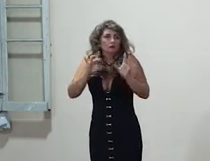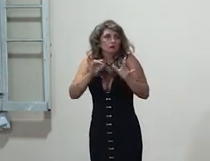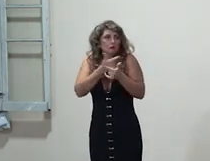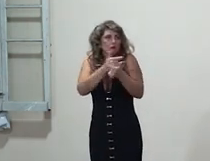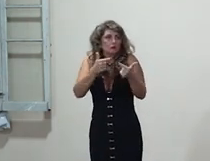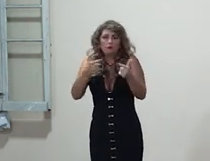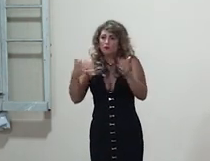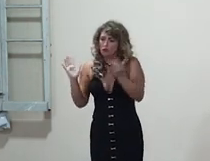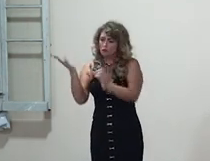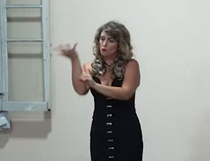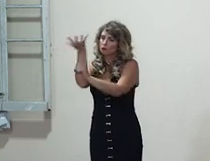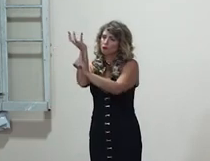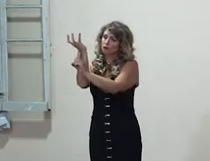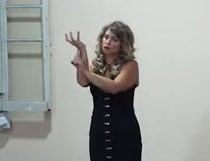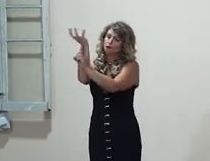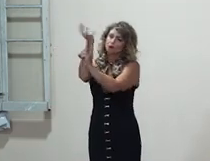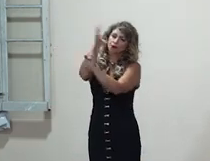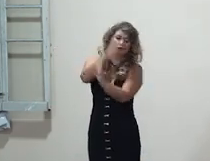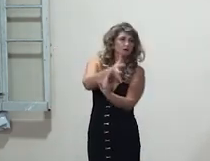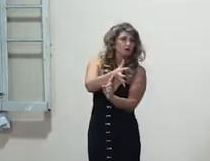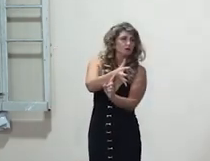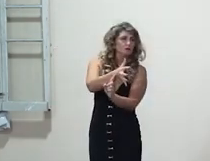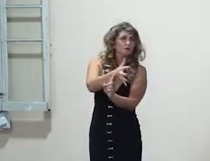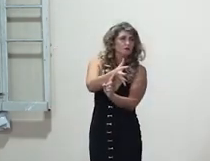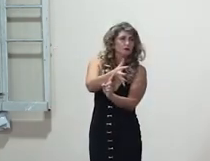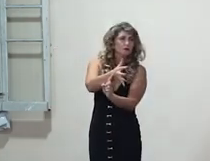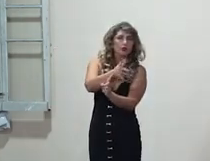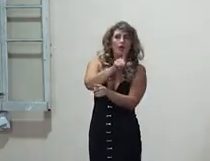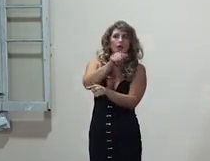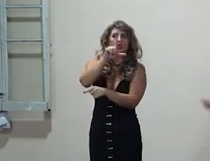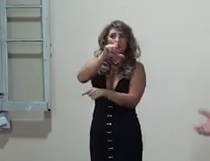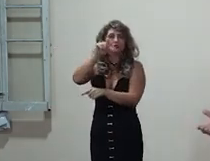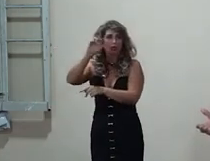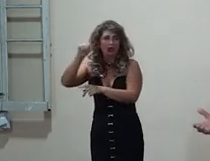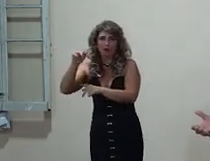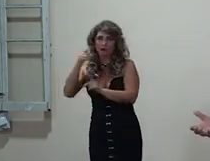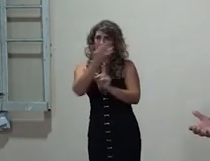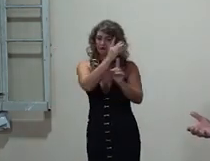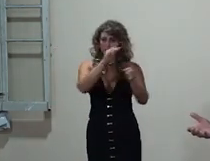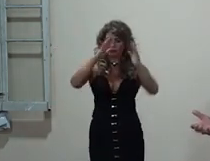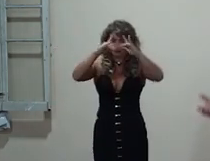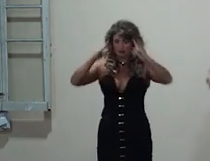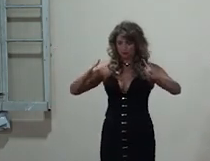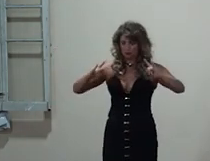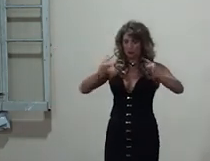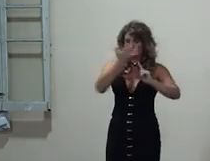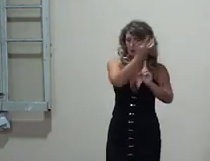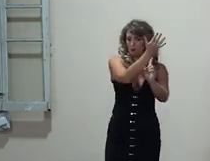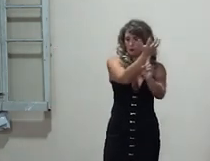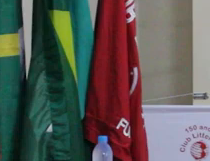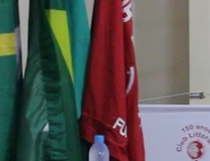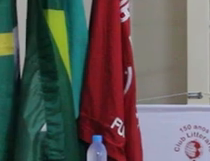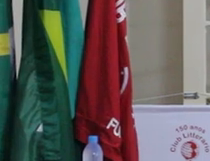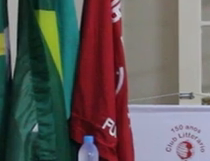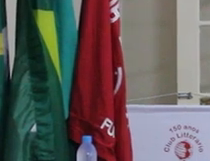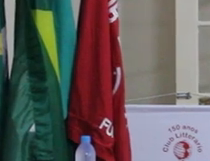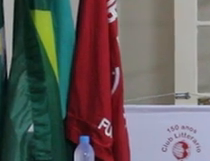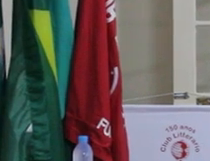Simplesmente foi cortado. Por exemplo, na Lapa tem uma propriedade que se chama Pinheiral, da família